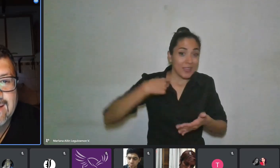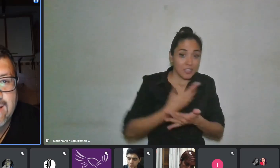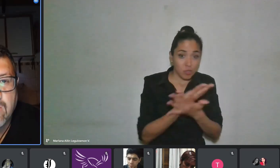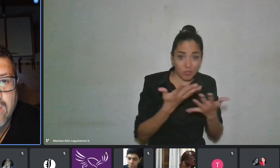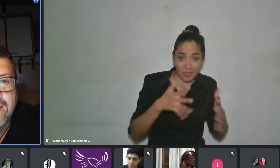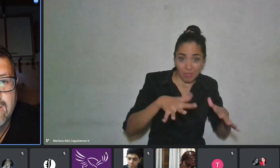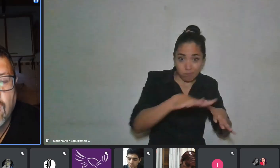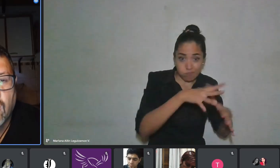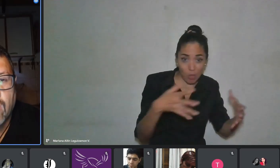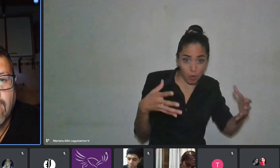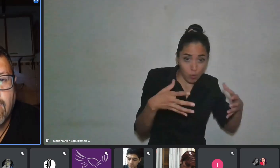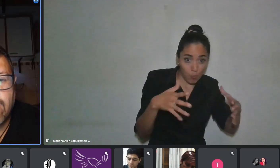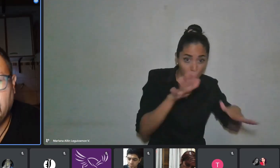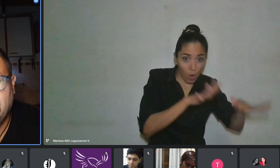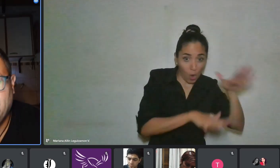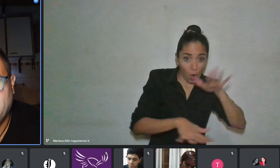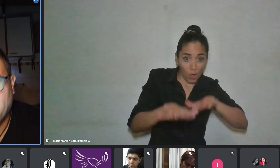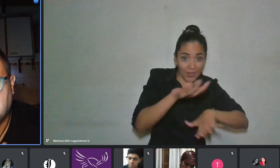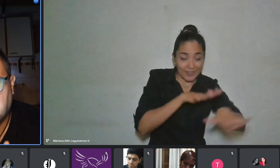la